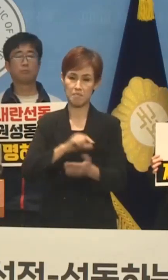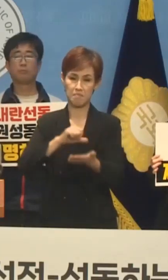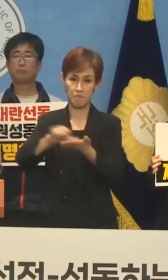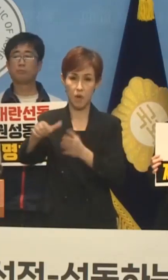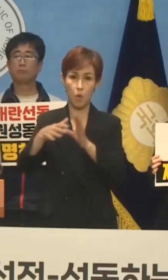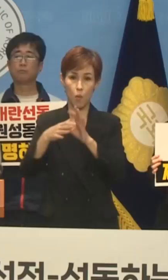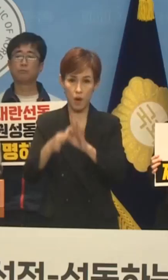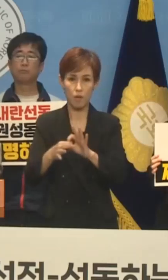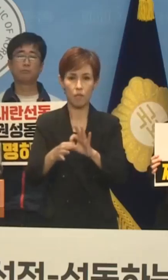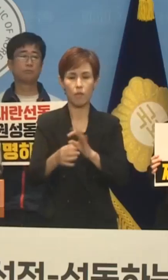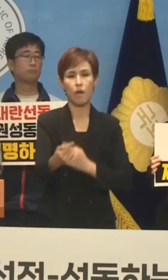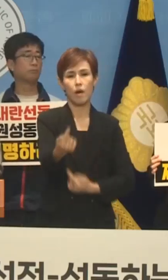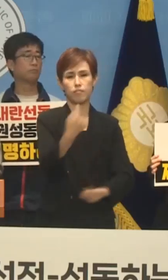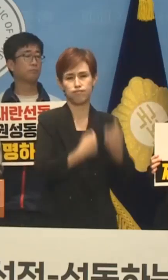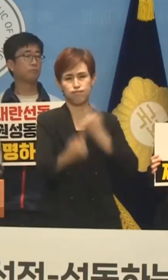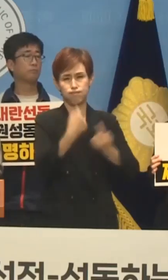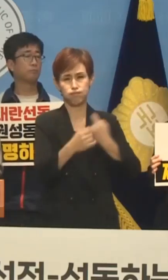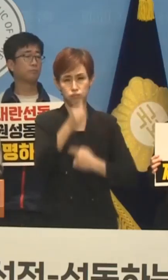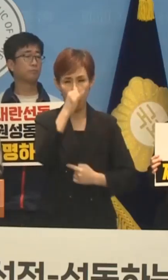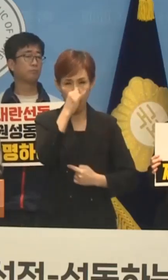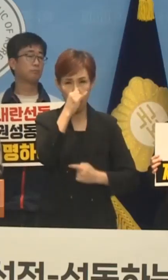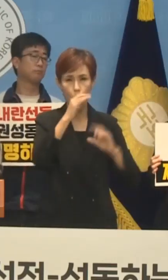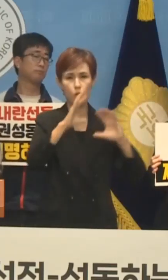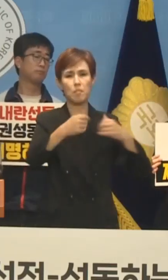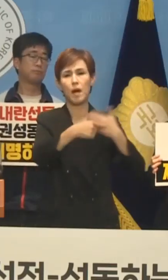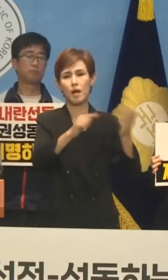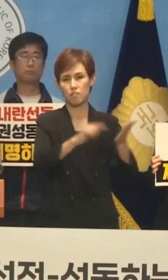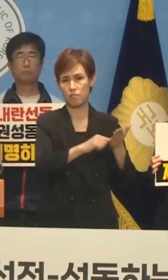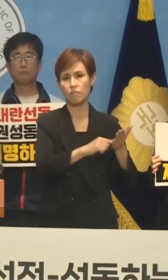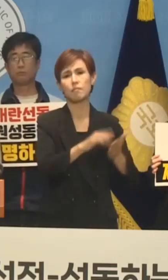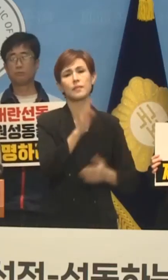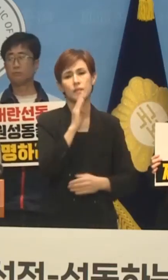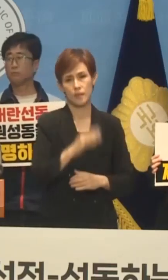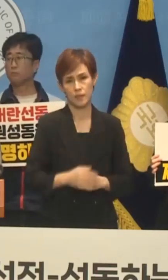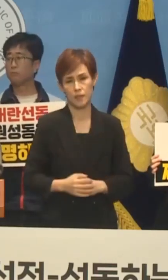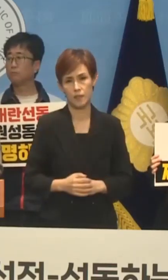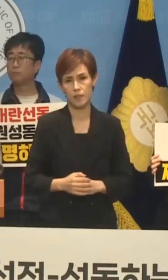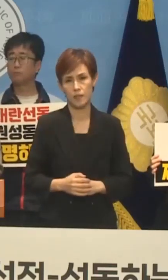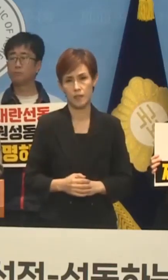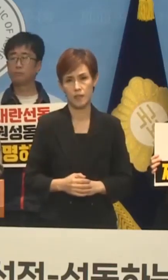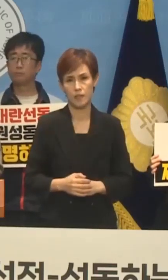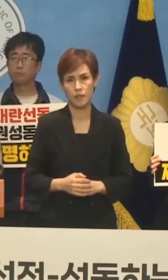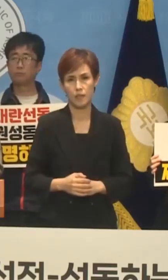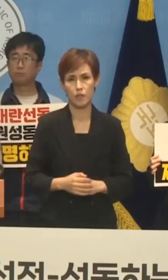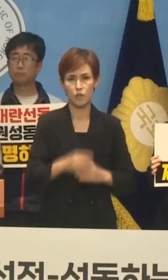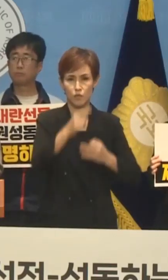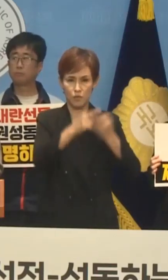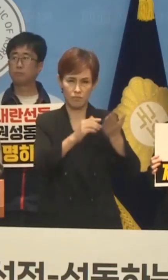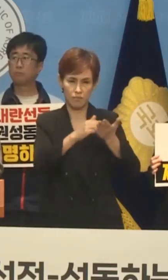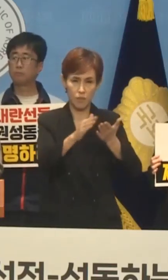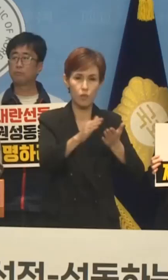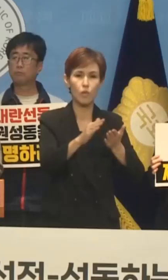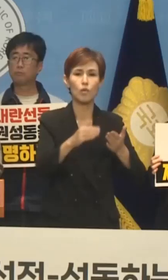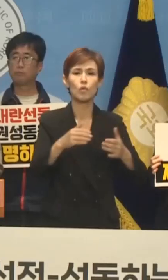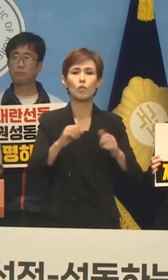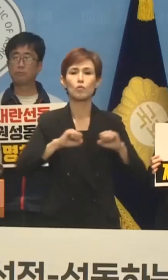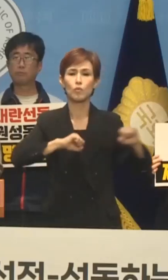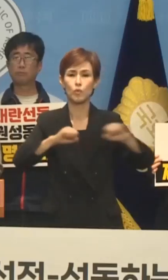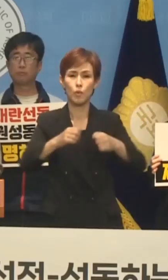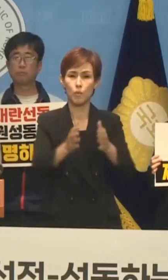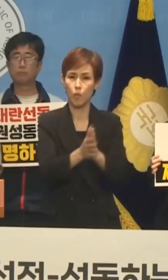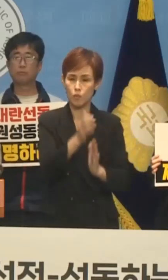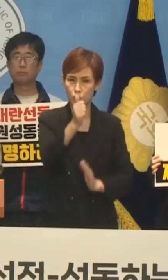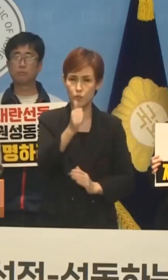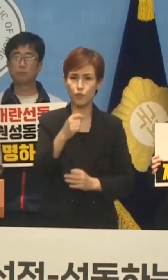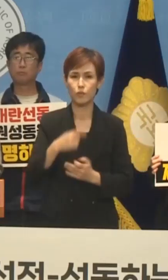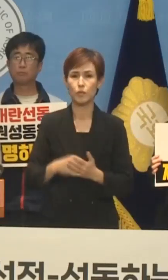청원의 속도와 결과가 민심이 향하는 것을 보여주고 있다. 윤석열 정권 퇴진 강원운동 본부와 윤석열 즉각